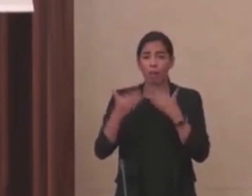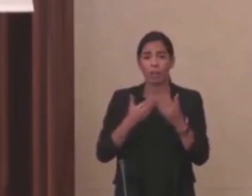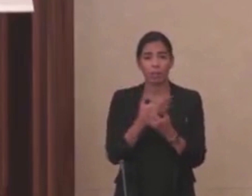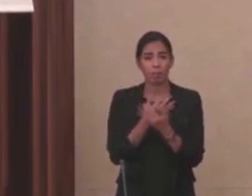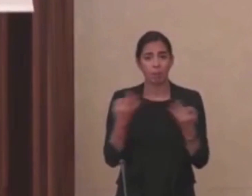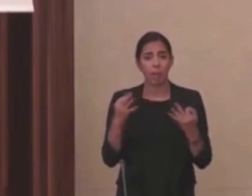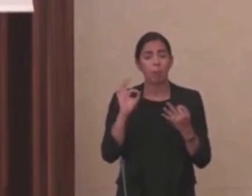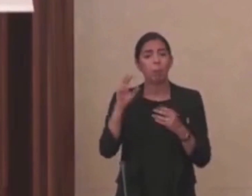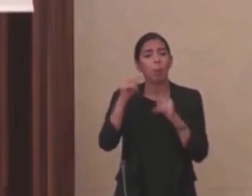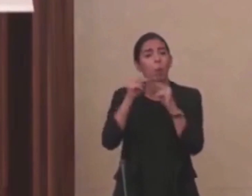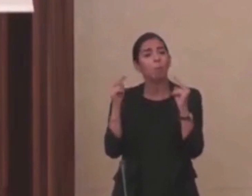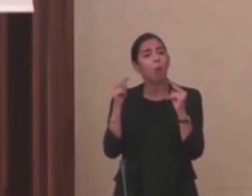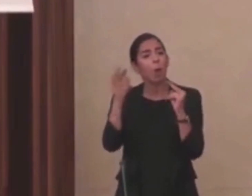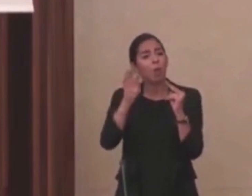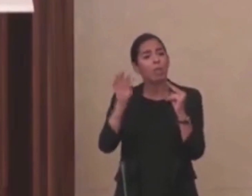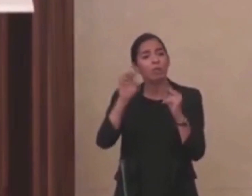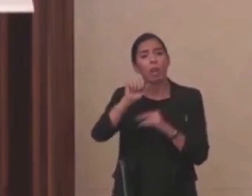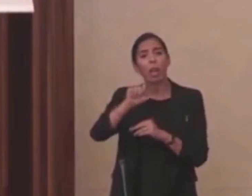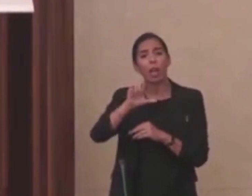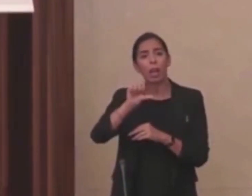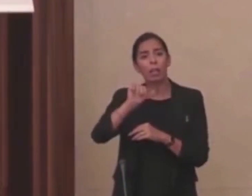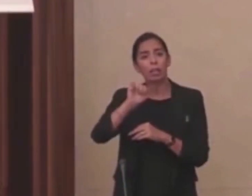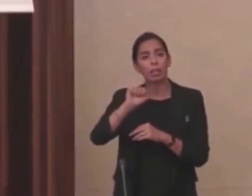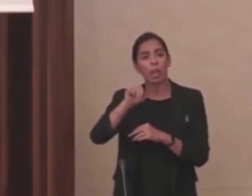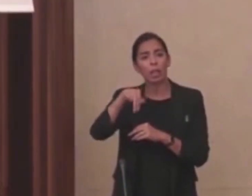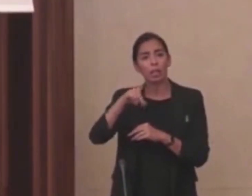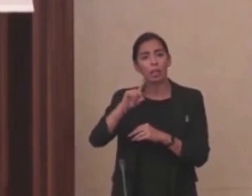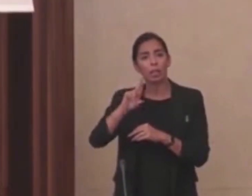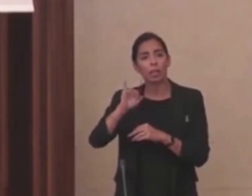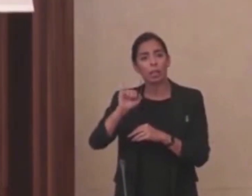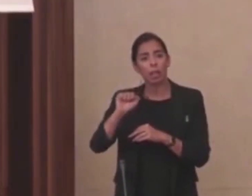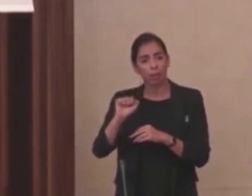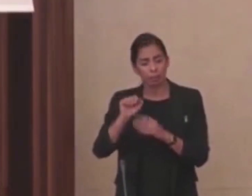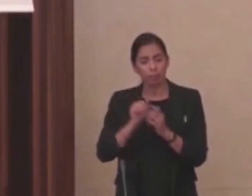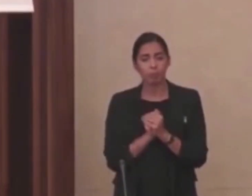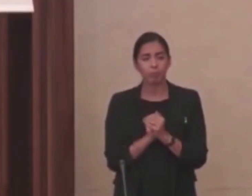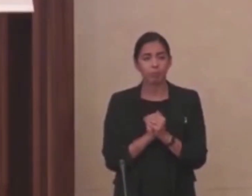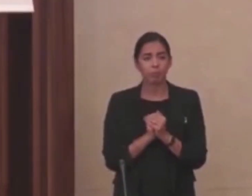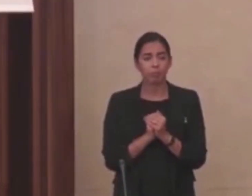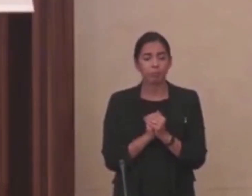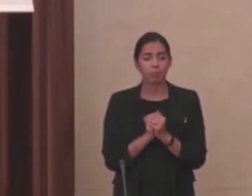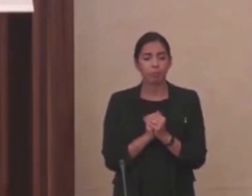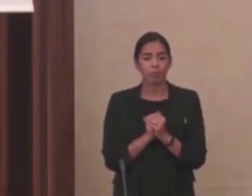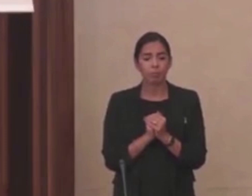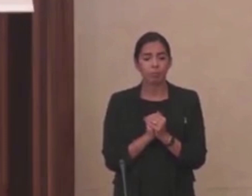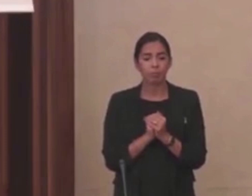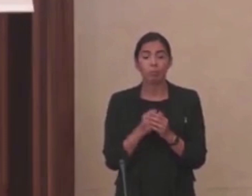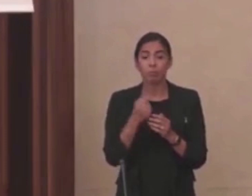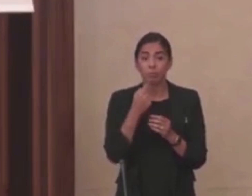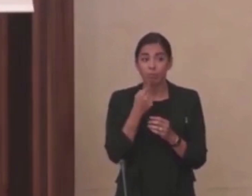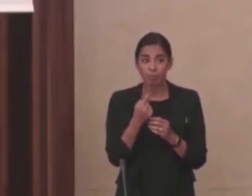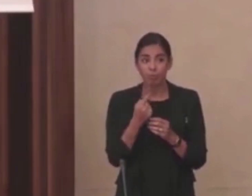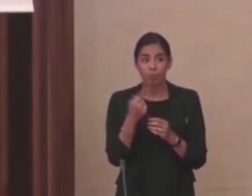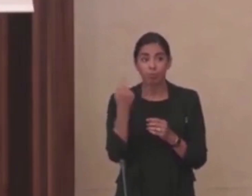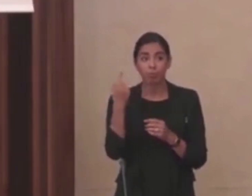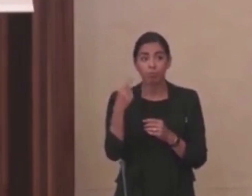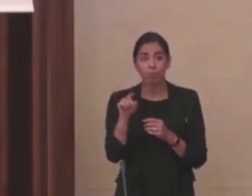assistance, Alessandria, increased in in March particolare sul 2020 distretto di in Alto the Terno, Alessandria una realtà province. di consolidata